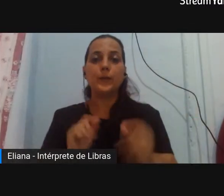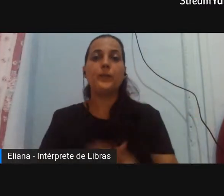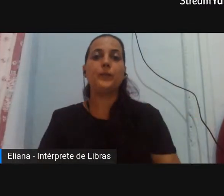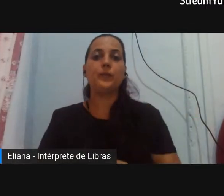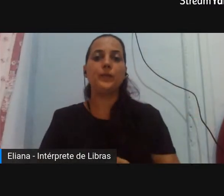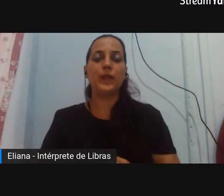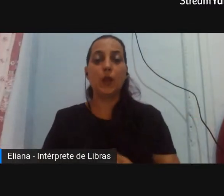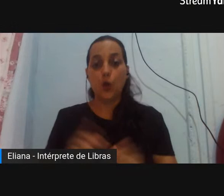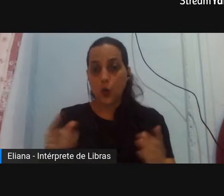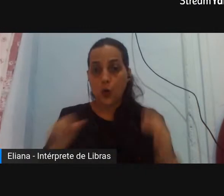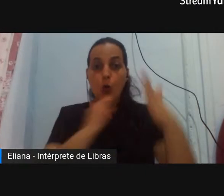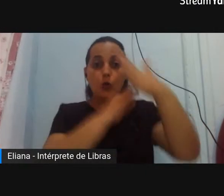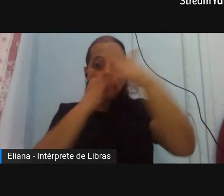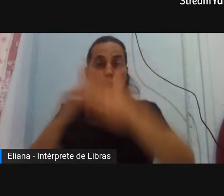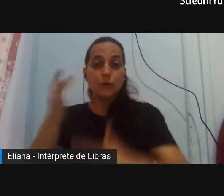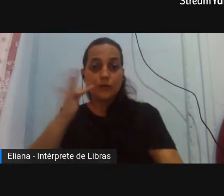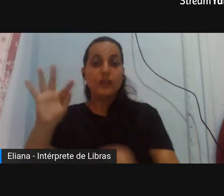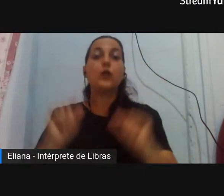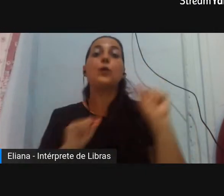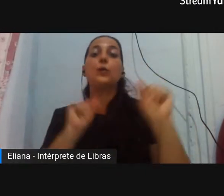dos institutos federais,